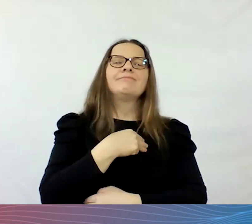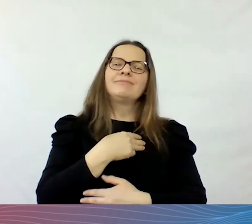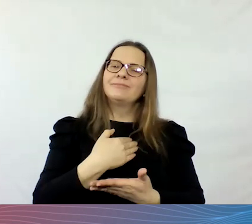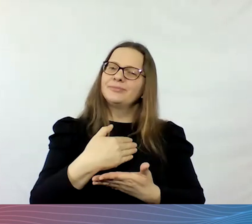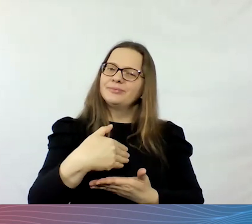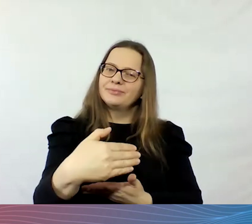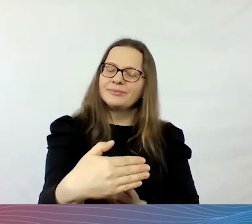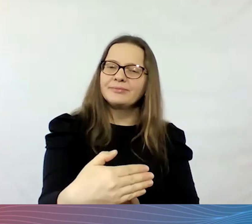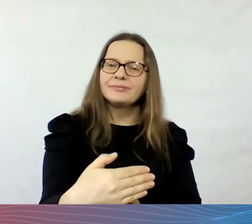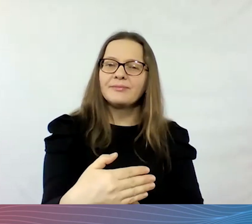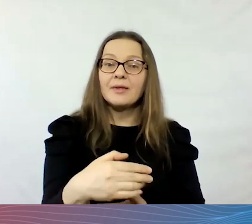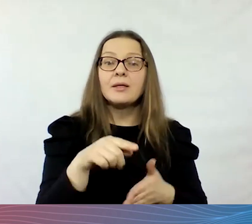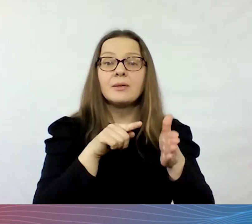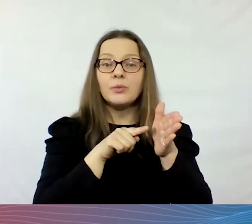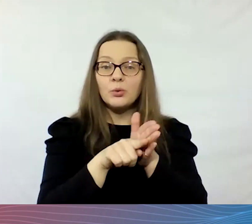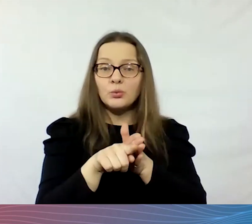Ninguém toca piano?